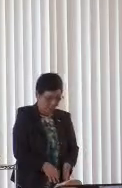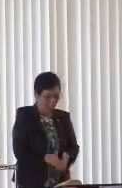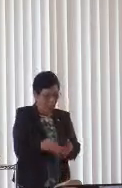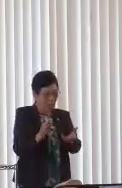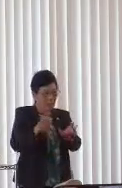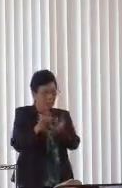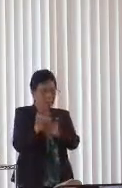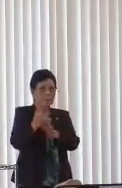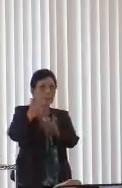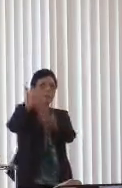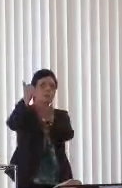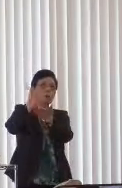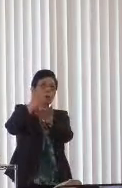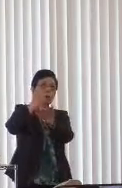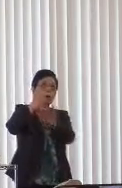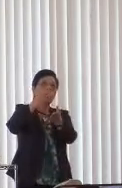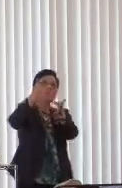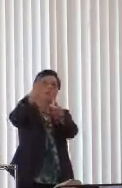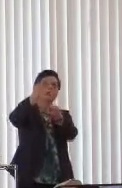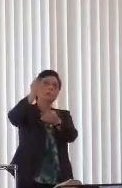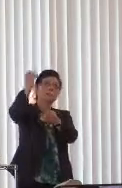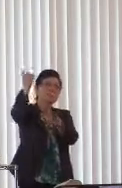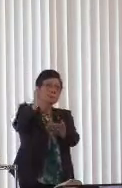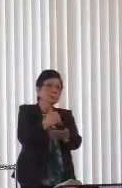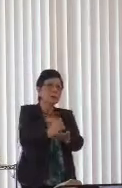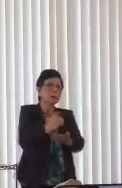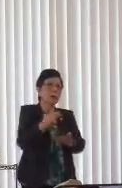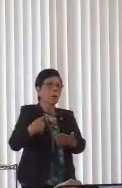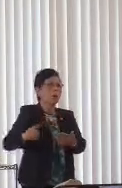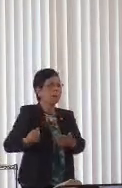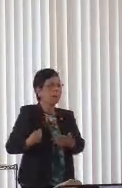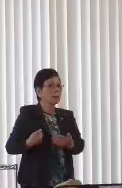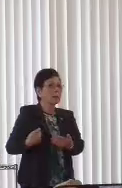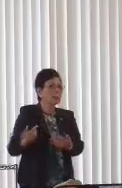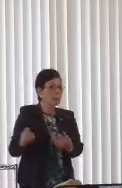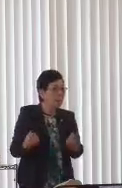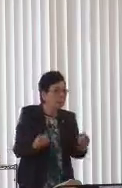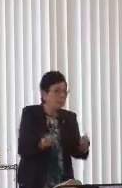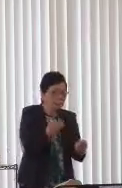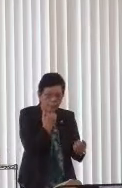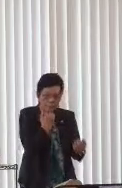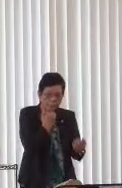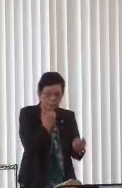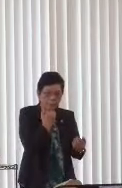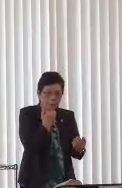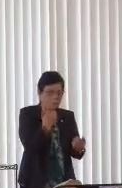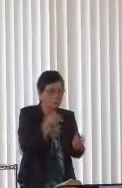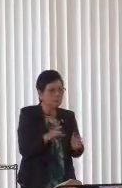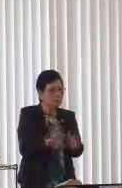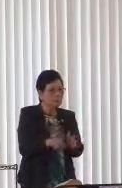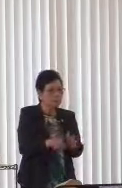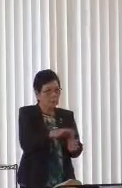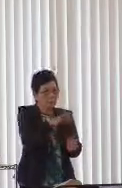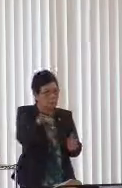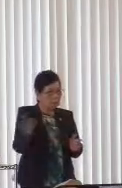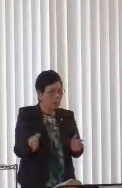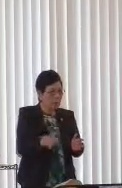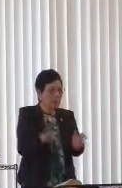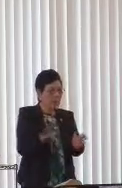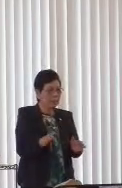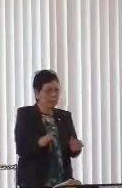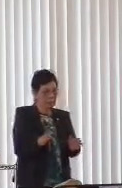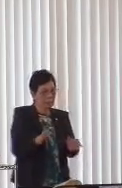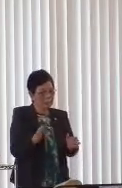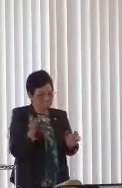花婿がいつ来るかわからない、で待ってる間にみんな眠ってしまって夜中に到着した